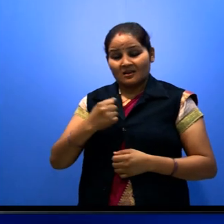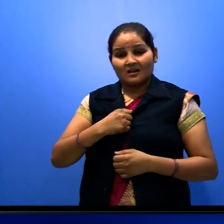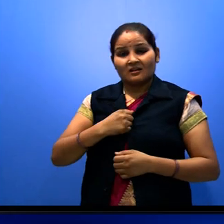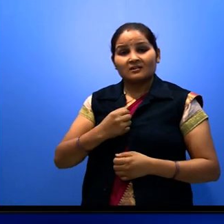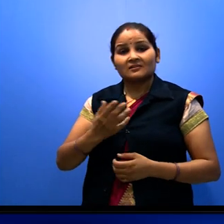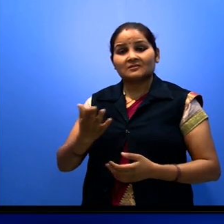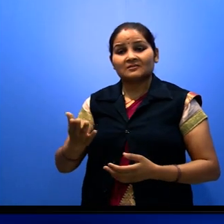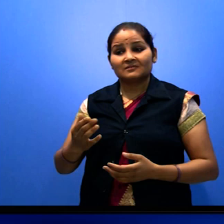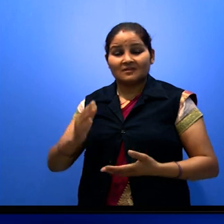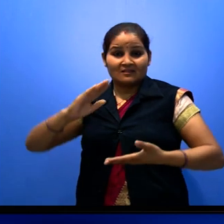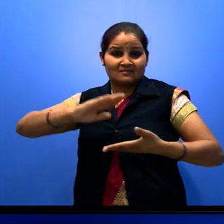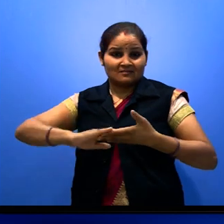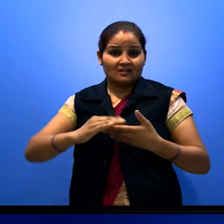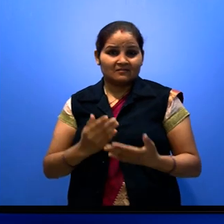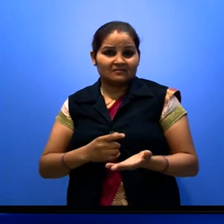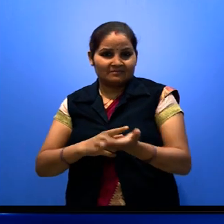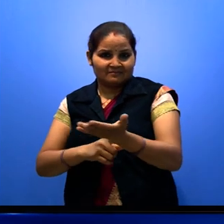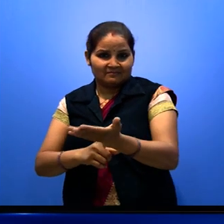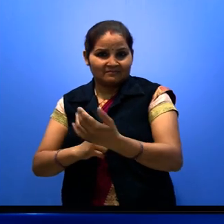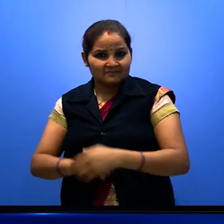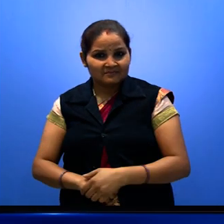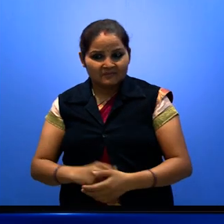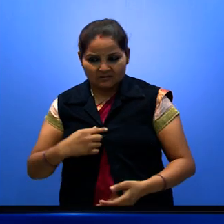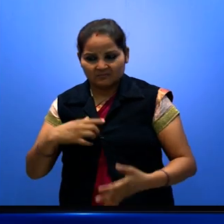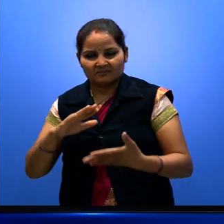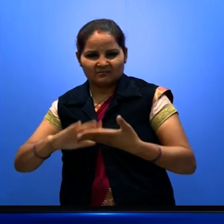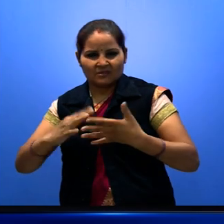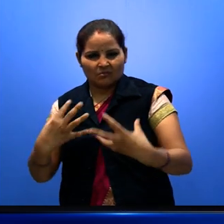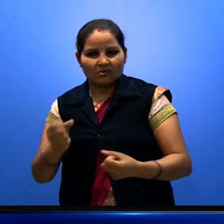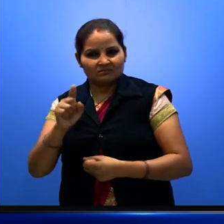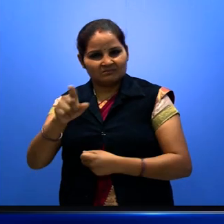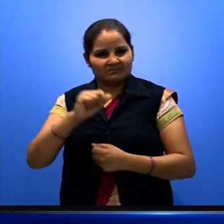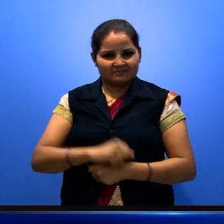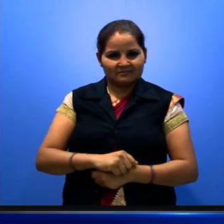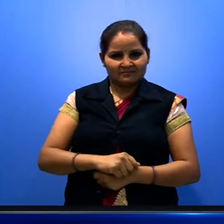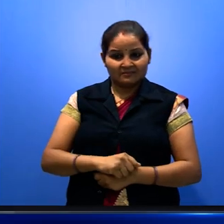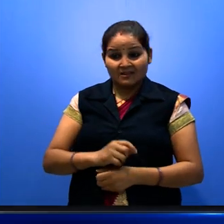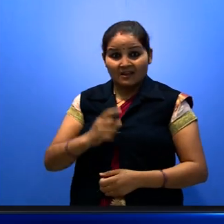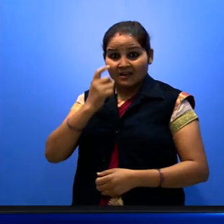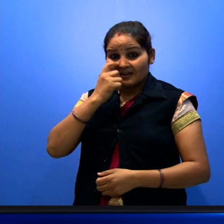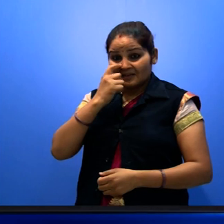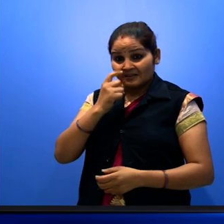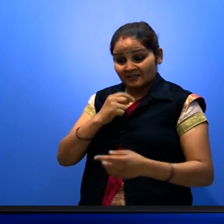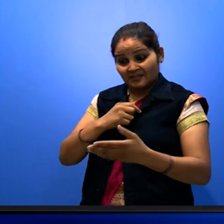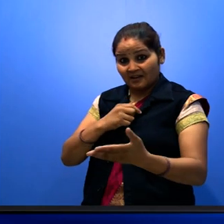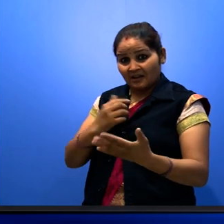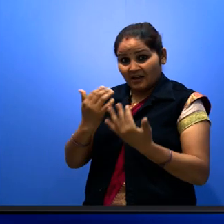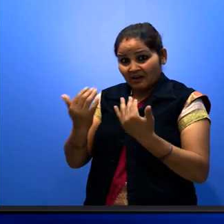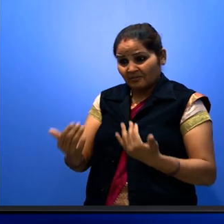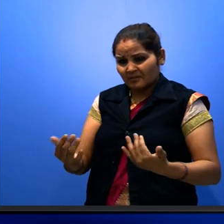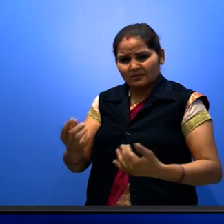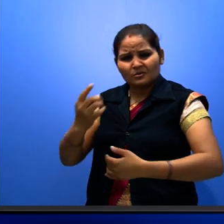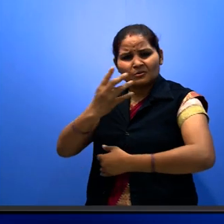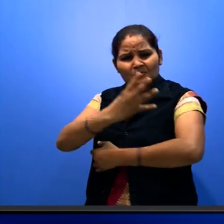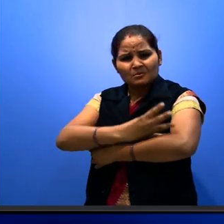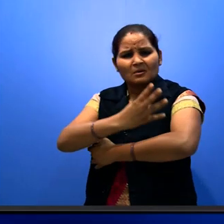आगे अपने शादी का प्रस्ताव रख दिया। तब विद्यामती ने कहा कि अभी आप यहां